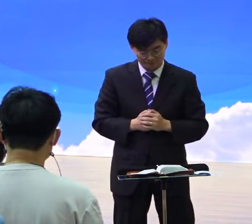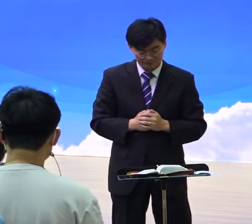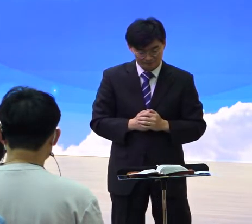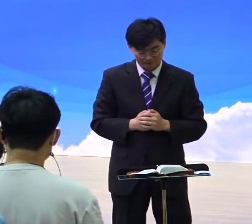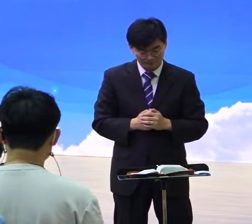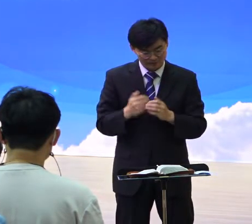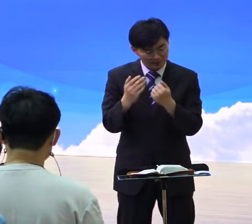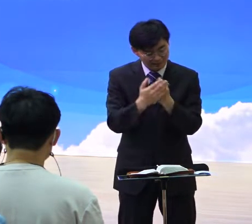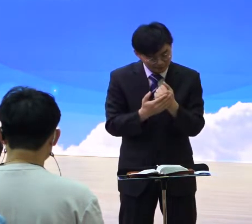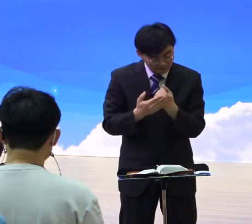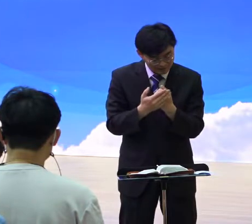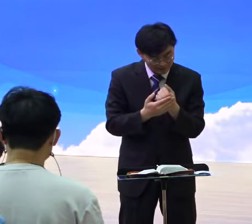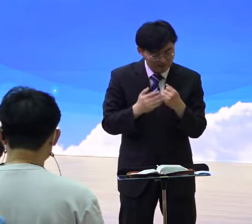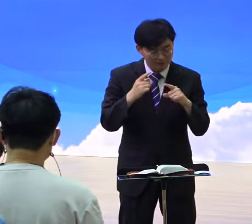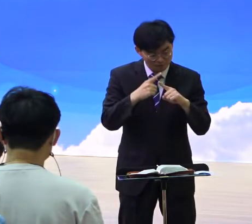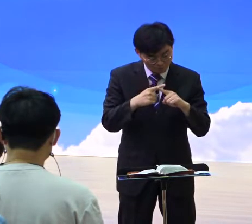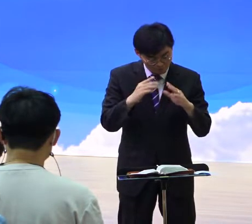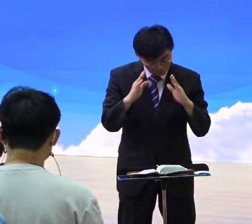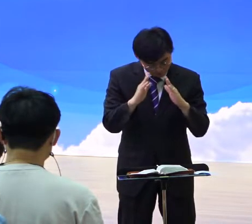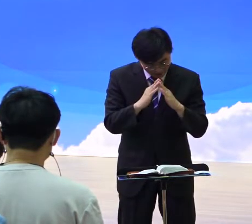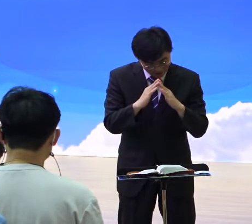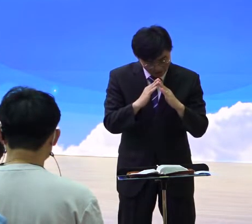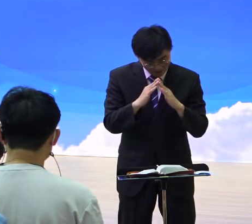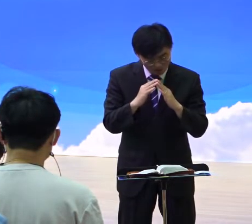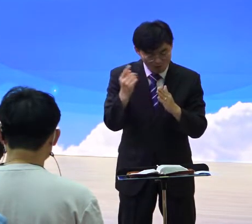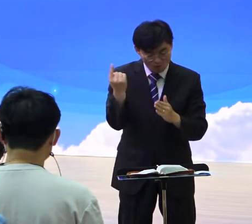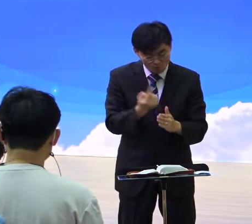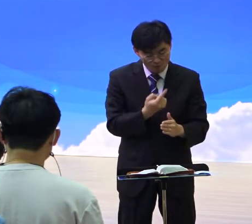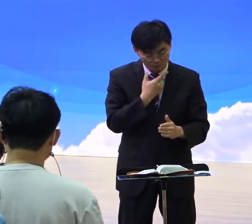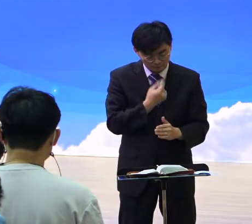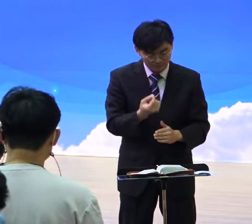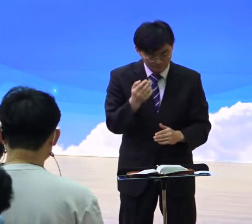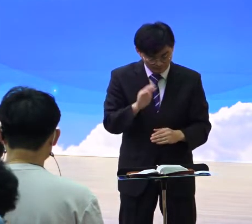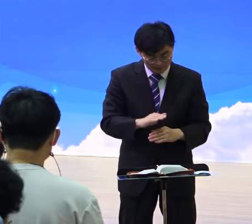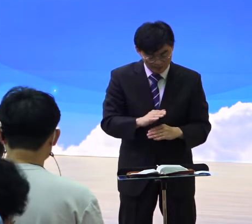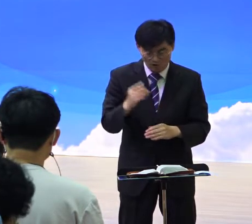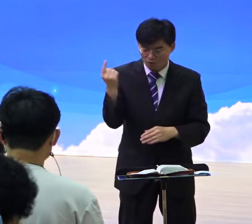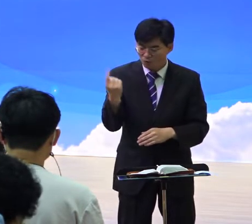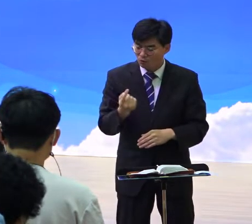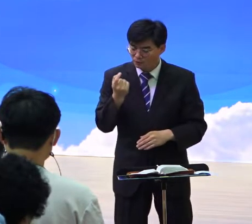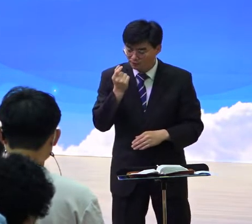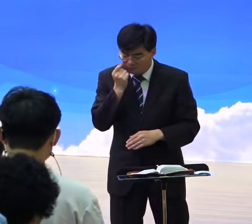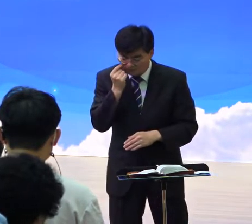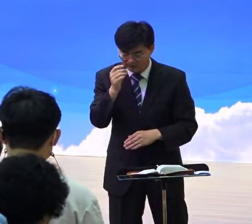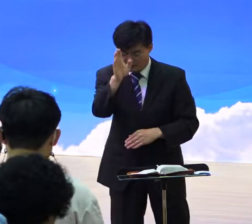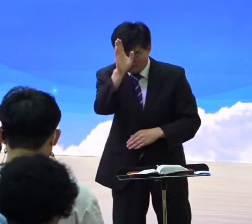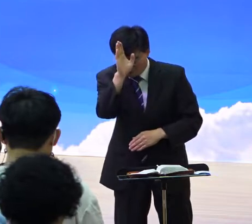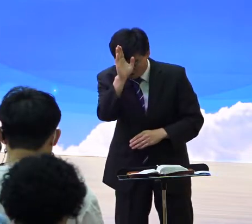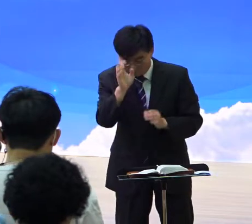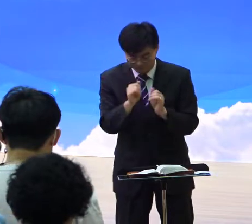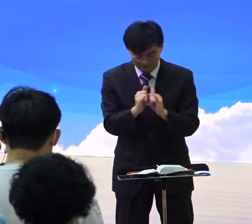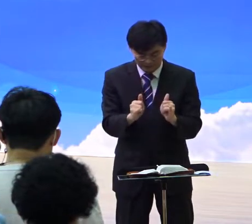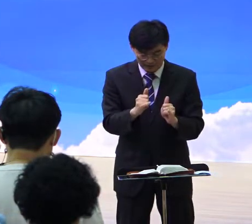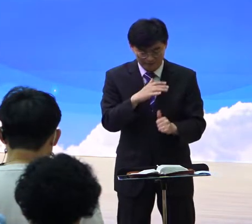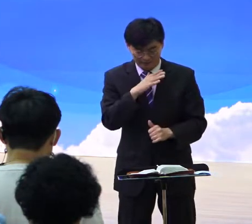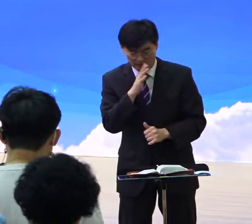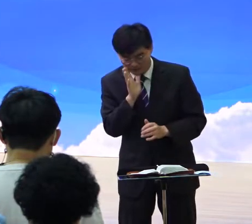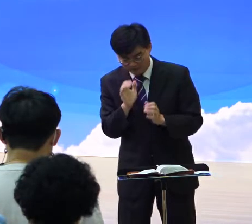이 은혜의 자리를 사모하지만 나오지 못한 많은 환우분들, 연로하신 어르신들, 하나님께서